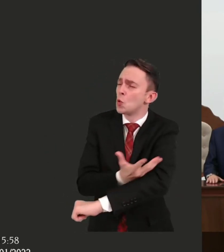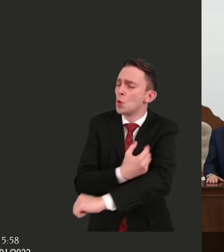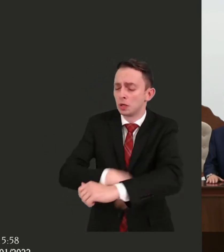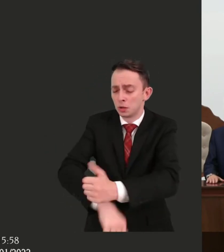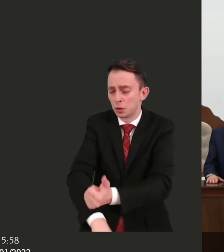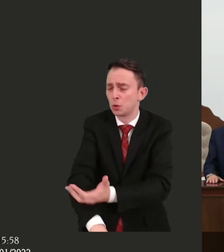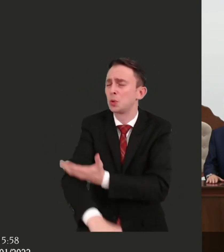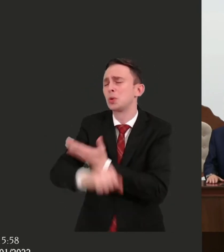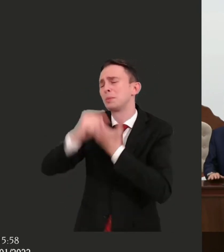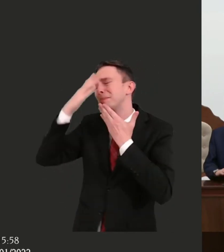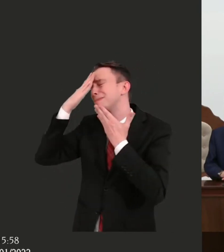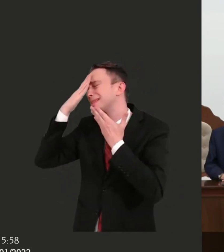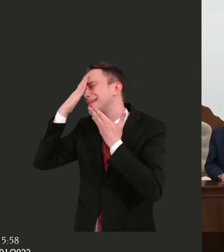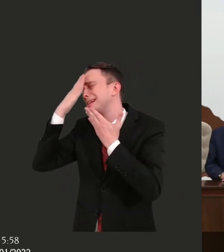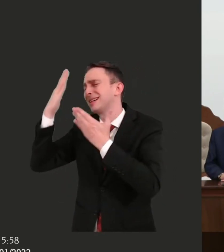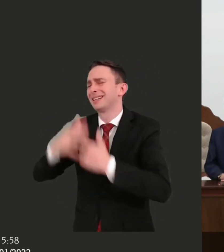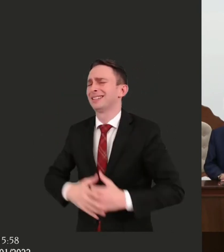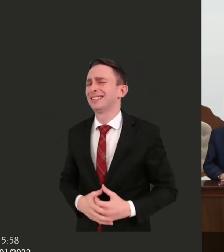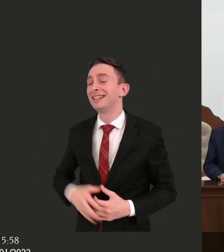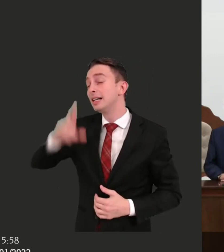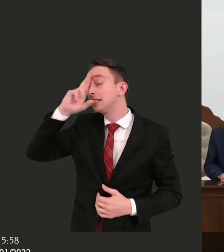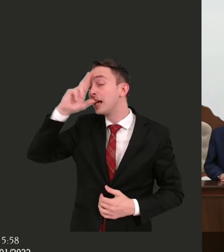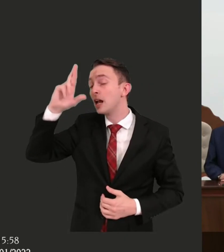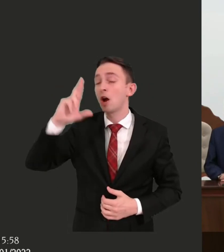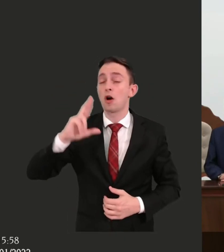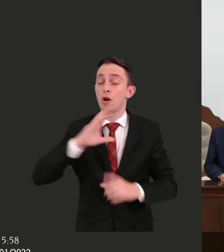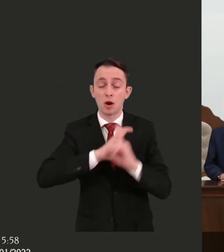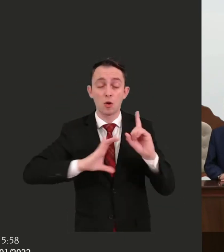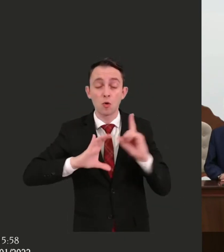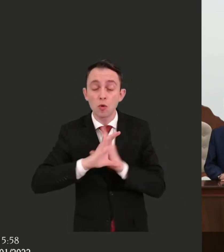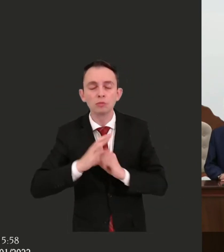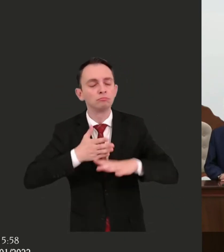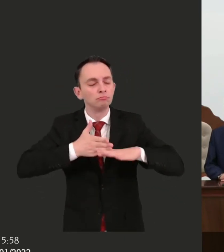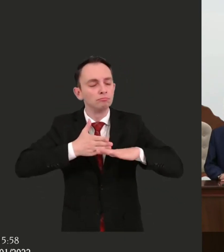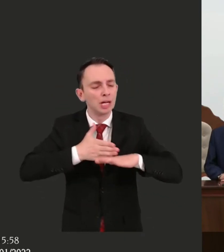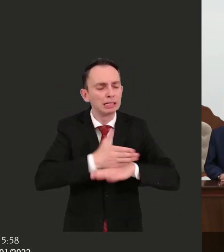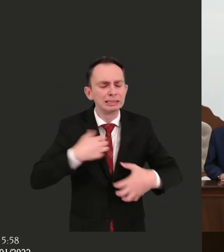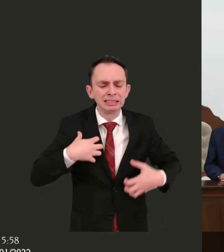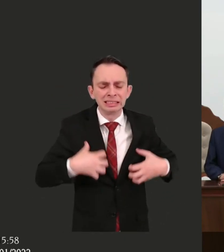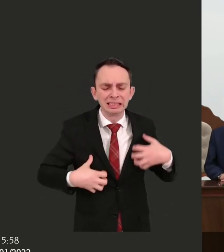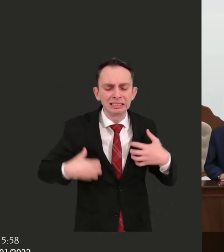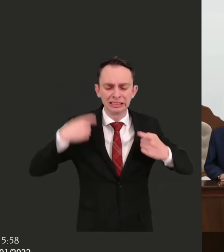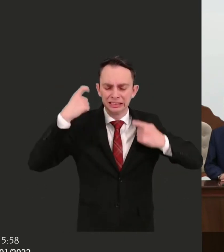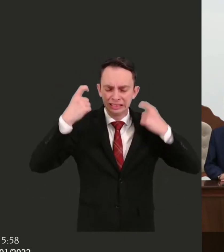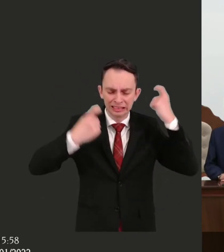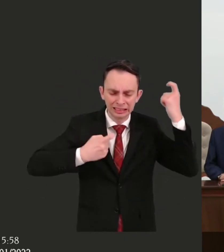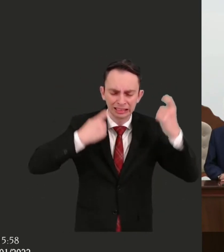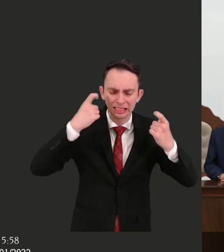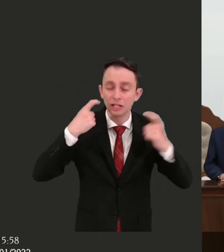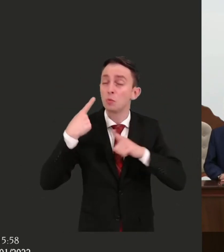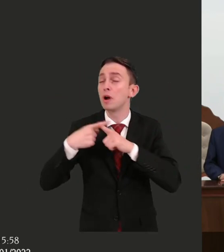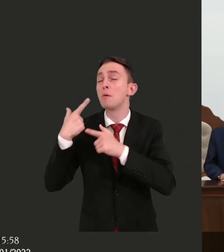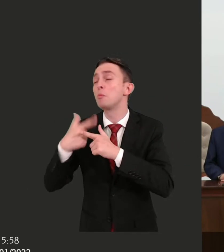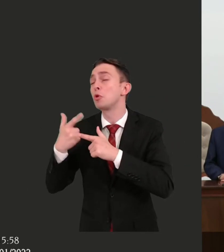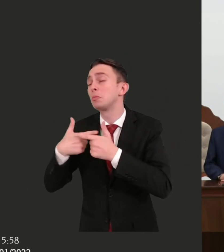aqui, Senhor, aflitos, preocupados, Senhor, com alguma situação, mas te damos graça,